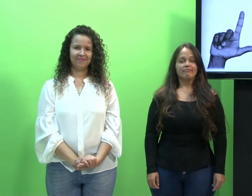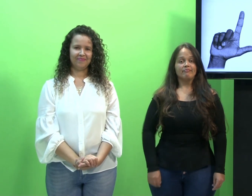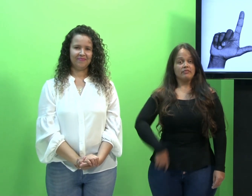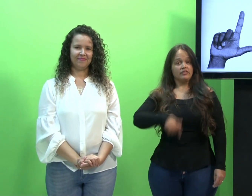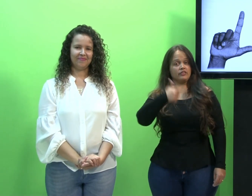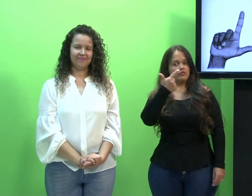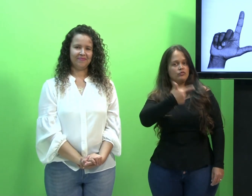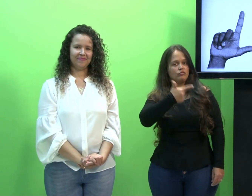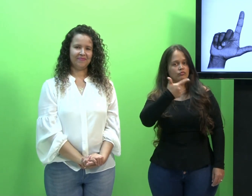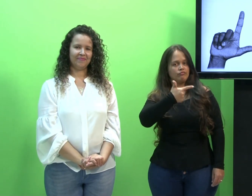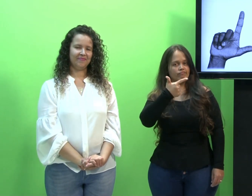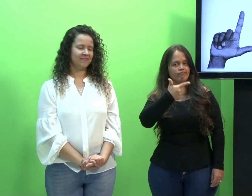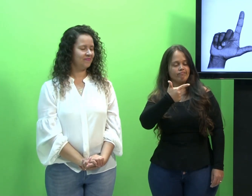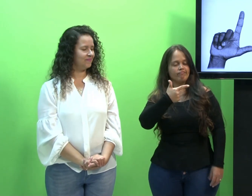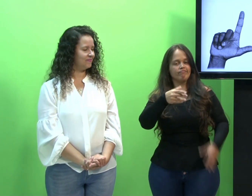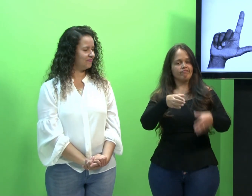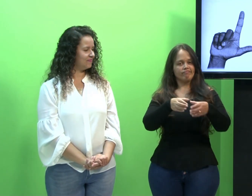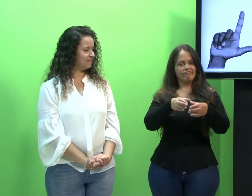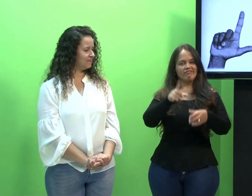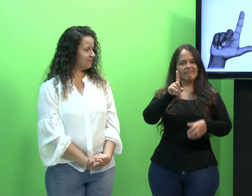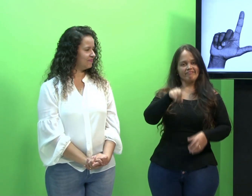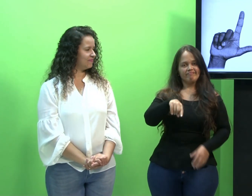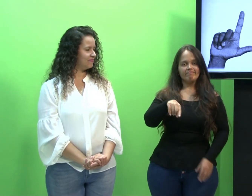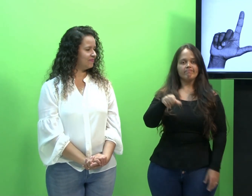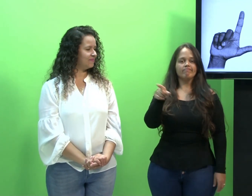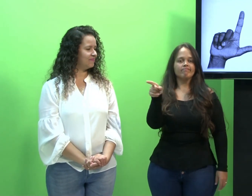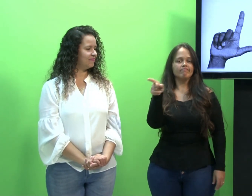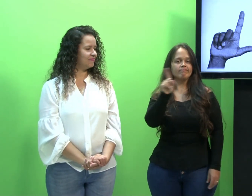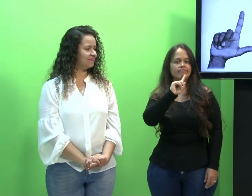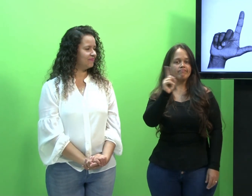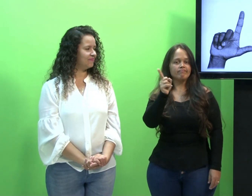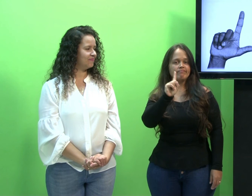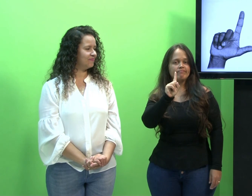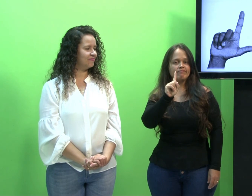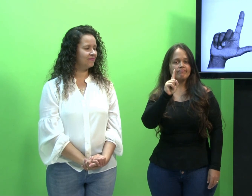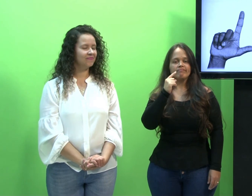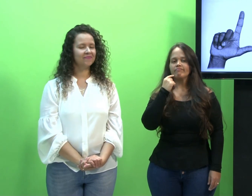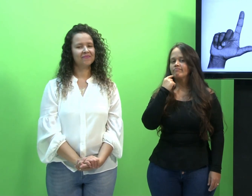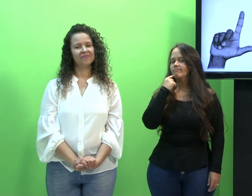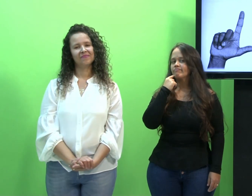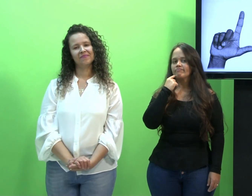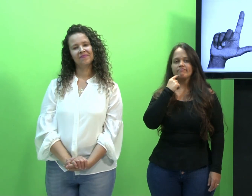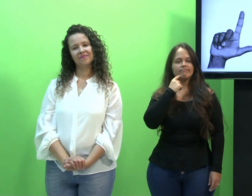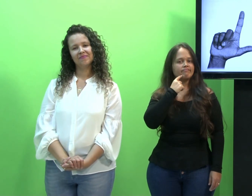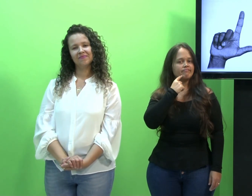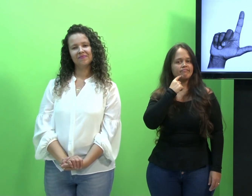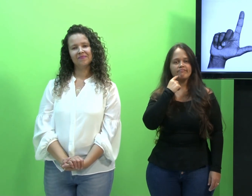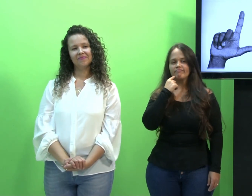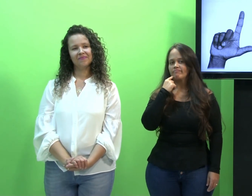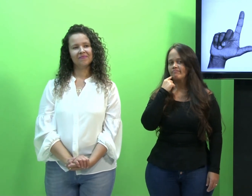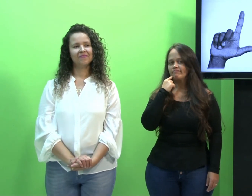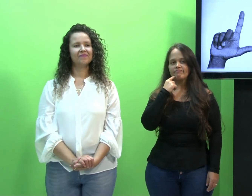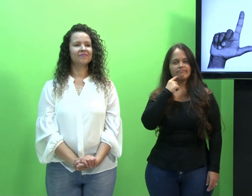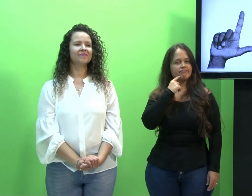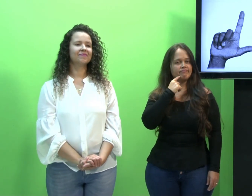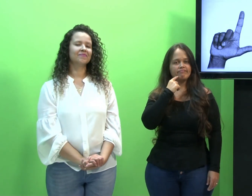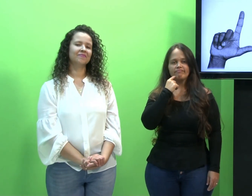O segundo tipo é a negação simultânea ao sinal através do movimento da